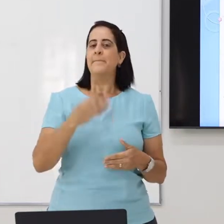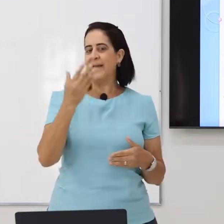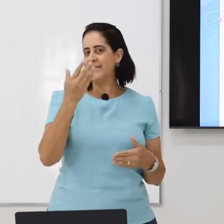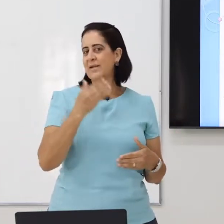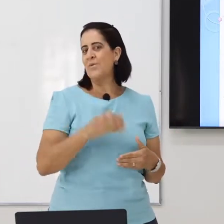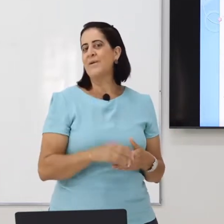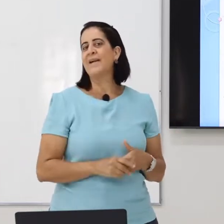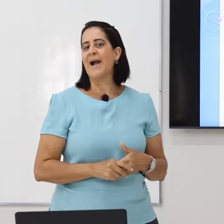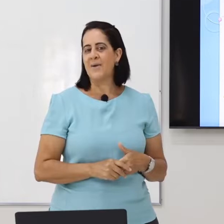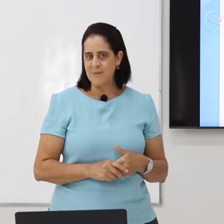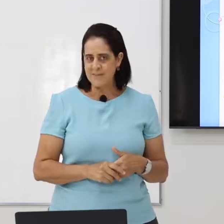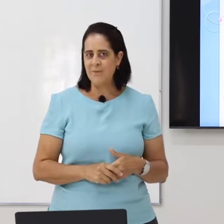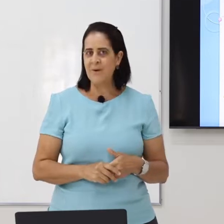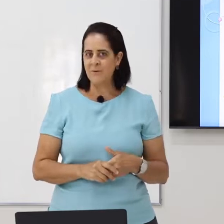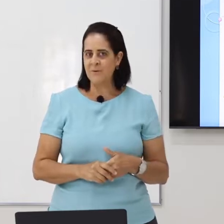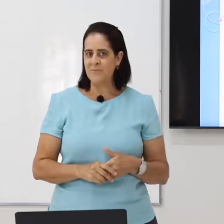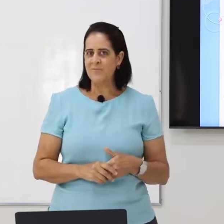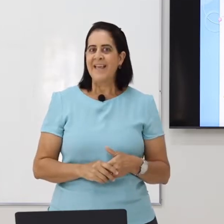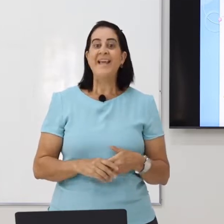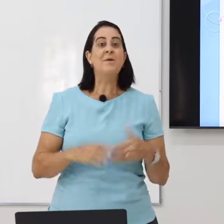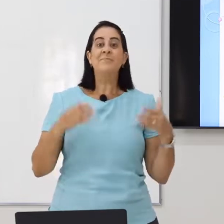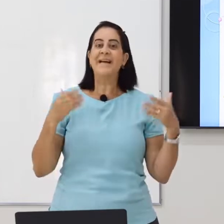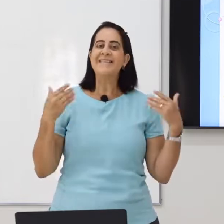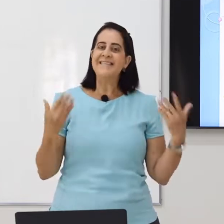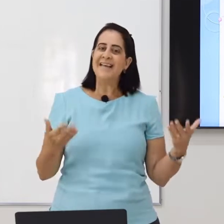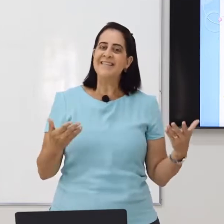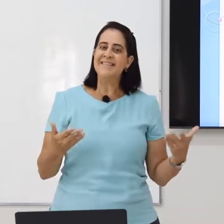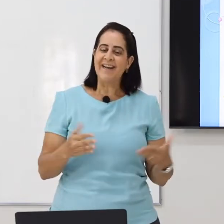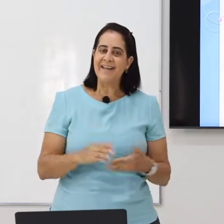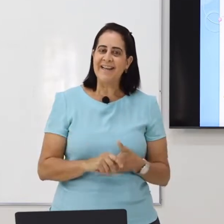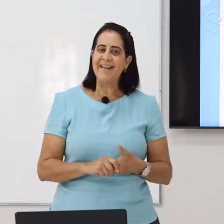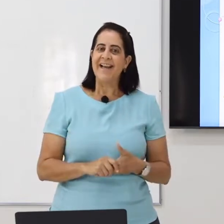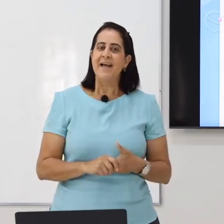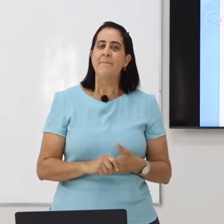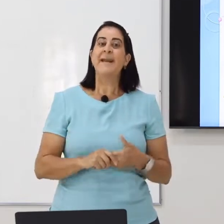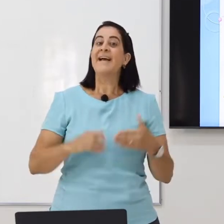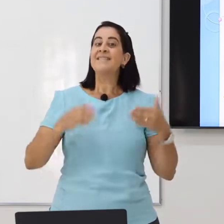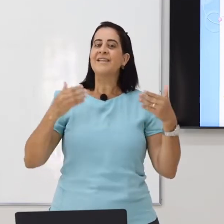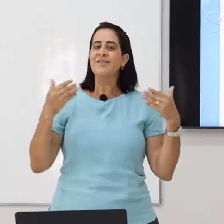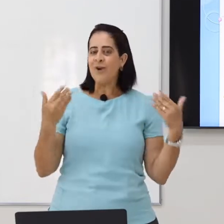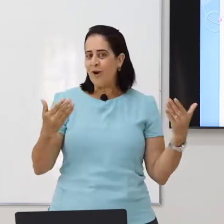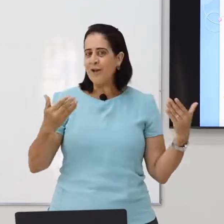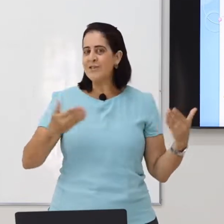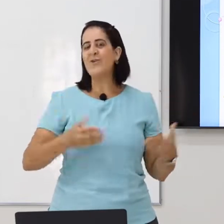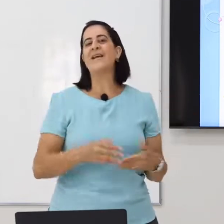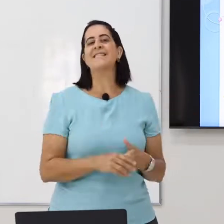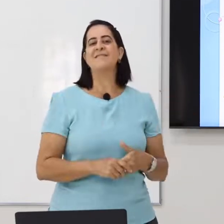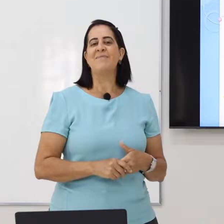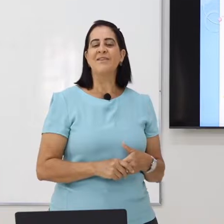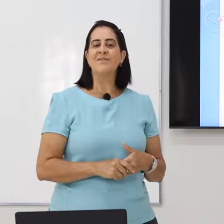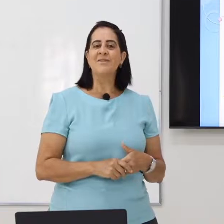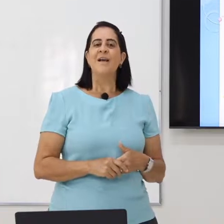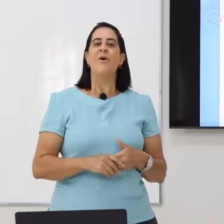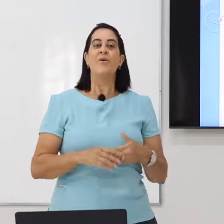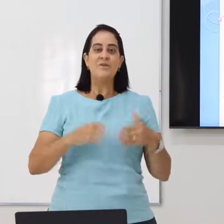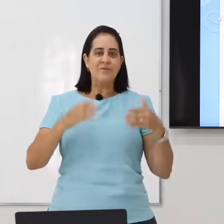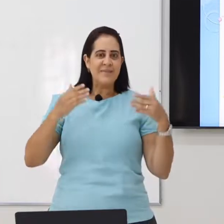para se comunicar com o seu aluno. E é um prazer estar aqui para essa troca de conhecimentos, onde você